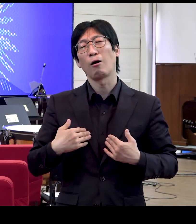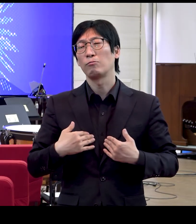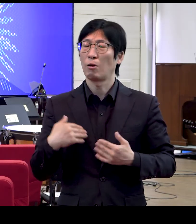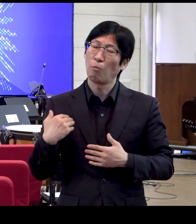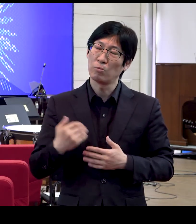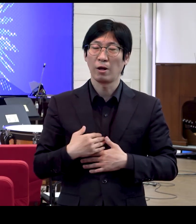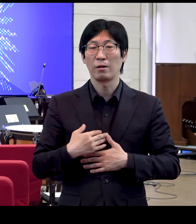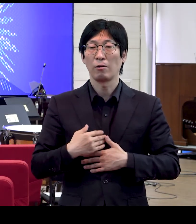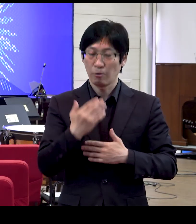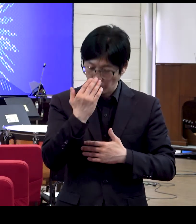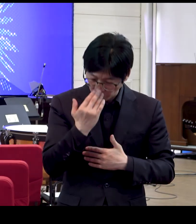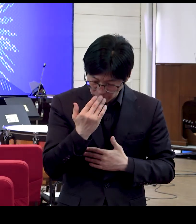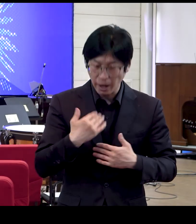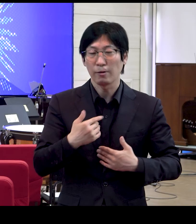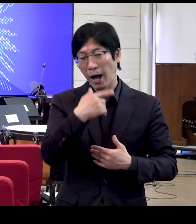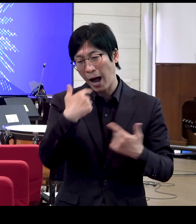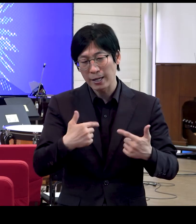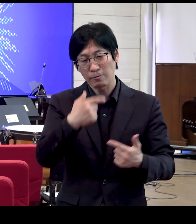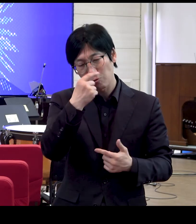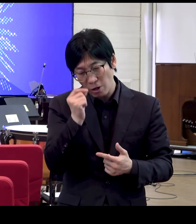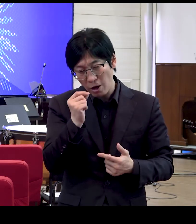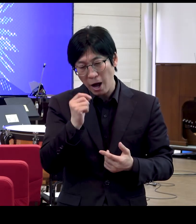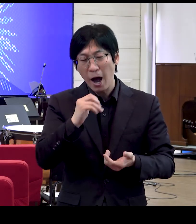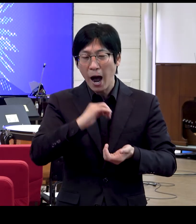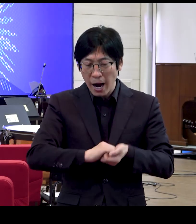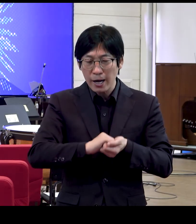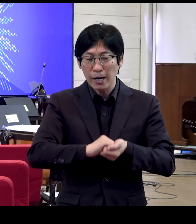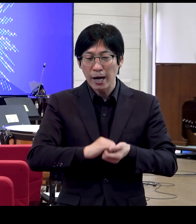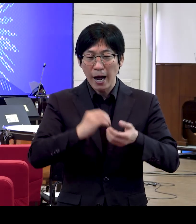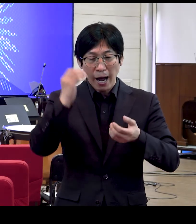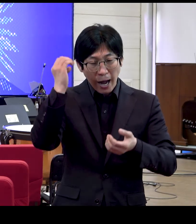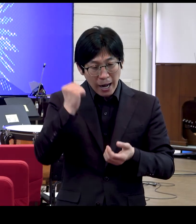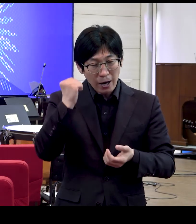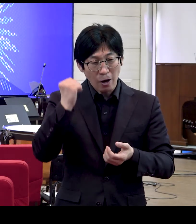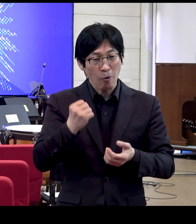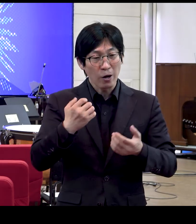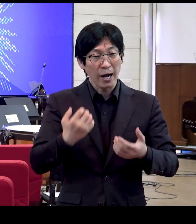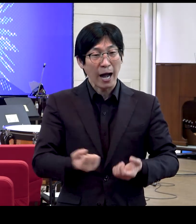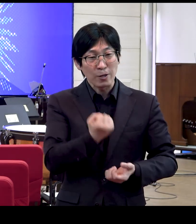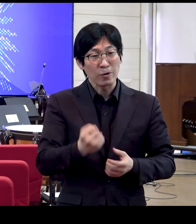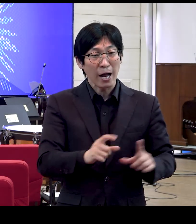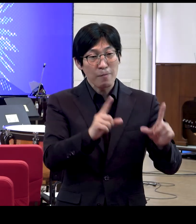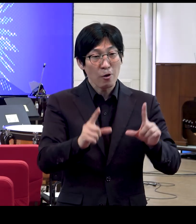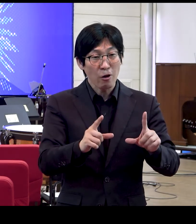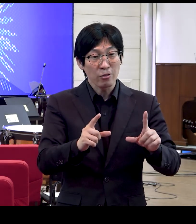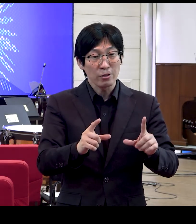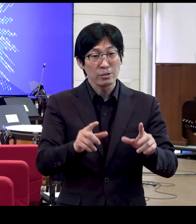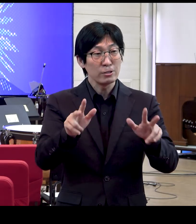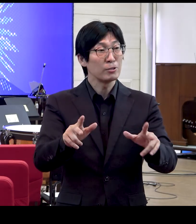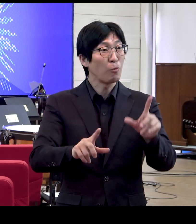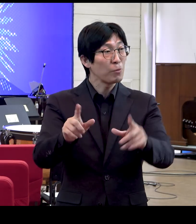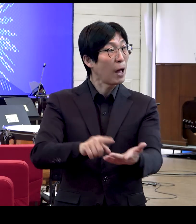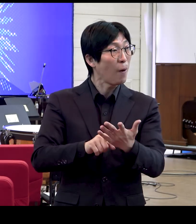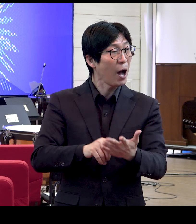모릅니다. 하나님 앞에서 난 정말 부족합니다. 자기 한계를 인정하는 사람 속에는 이런 일이 없죠.